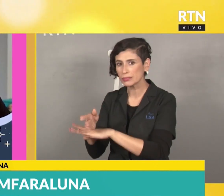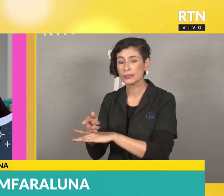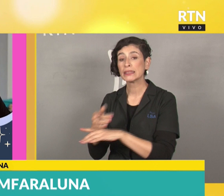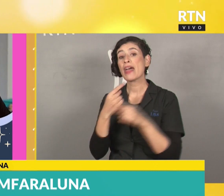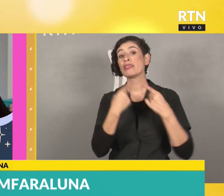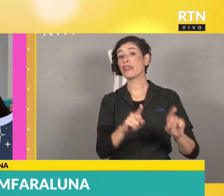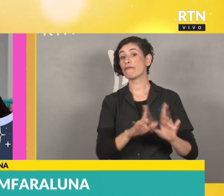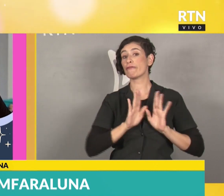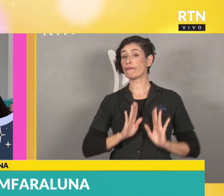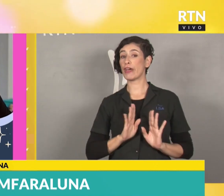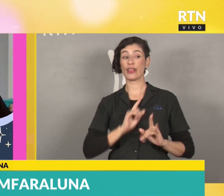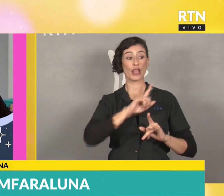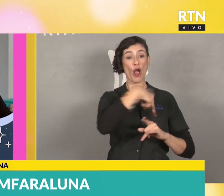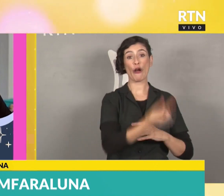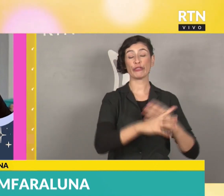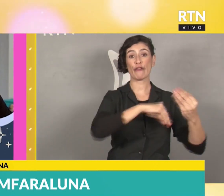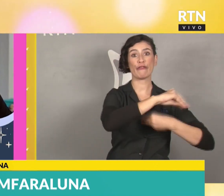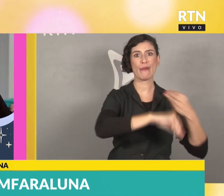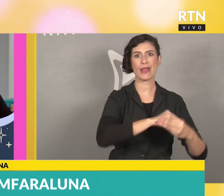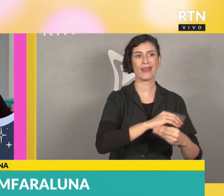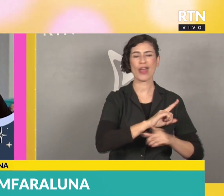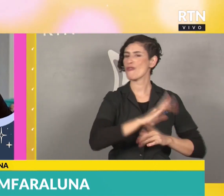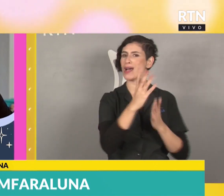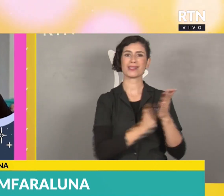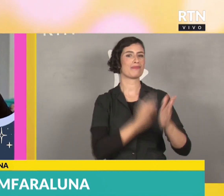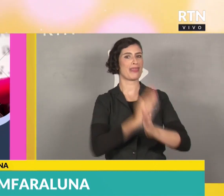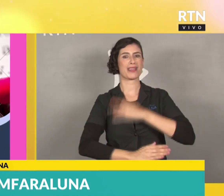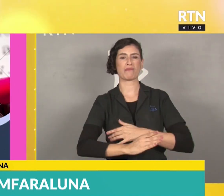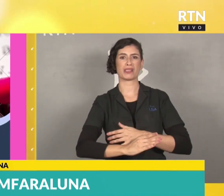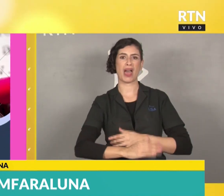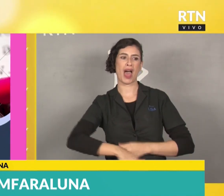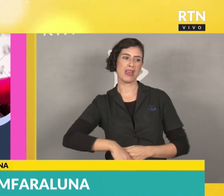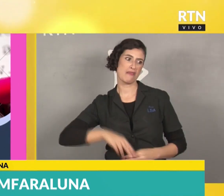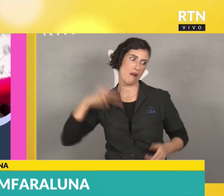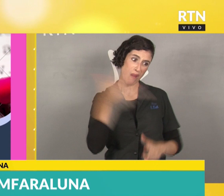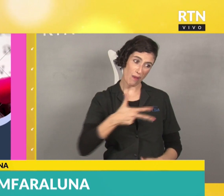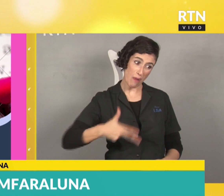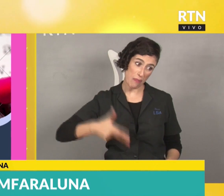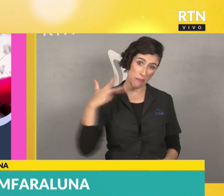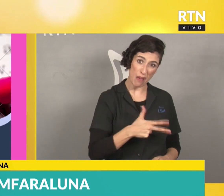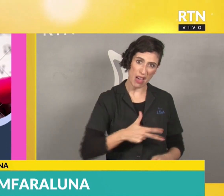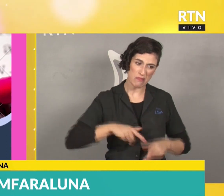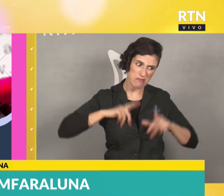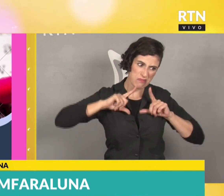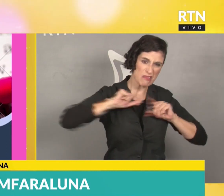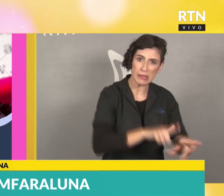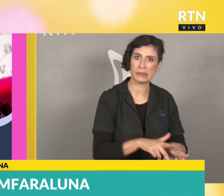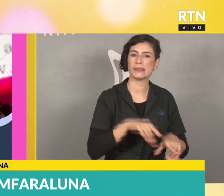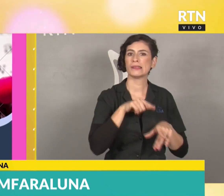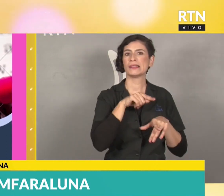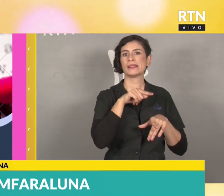acepta la situación del chico y lo maltrata física y o psicológicamente. Uh-huh. En salud